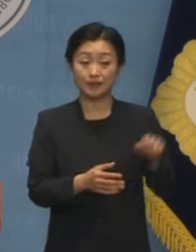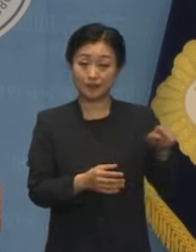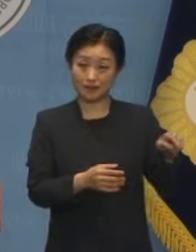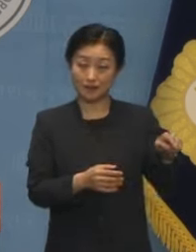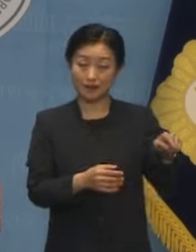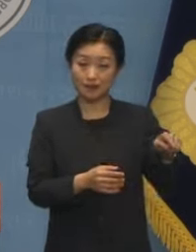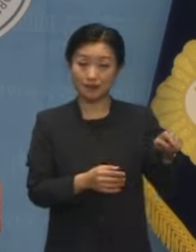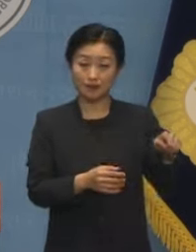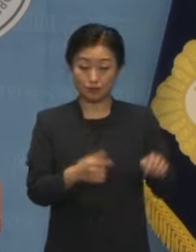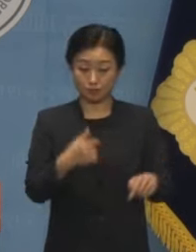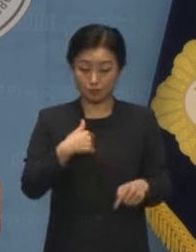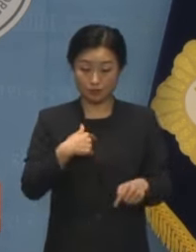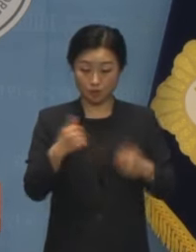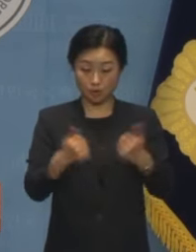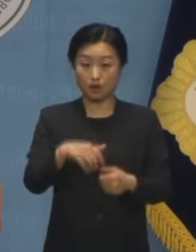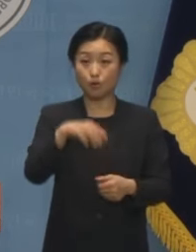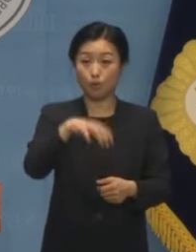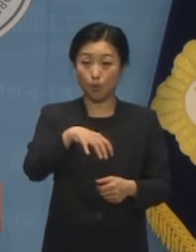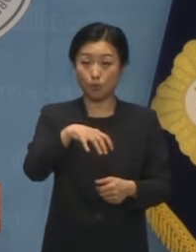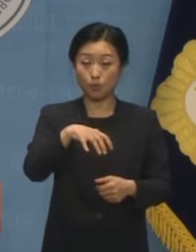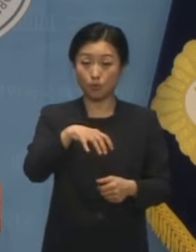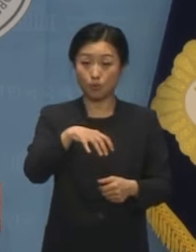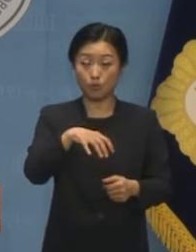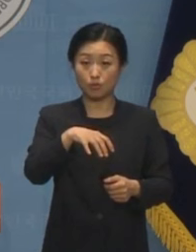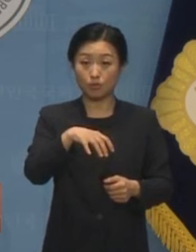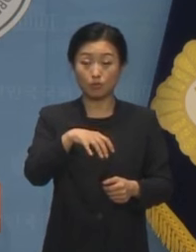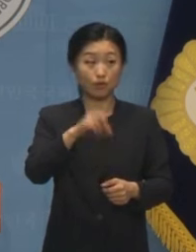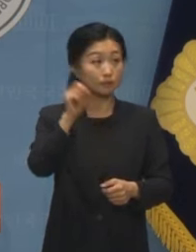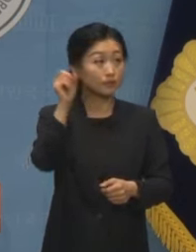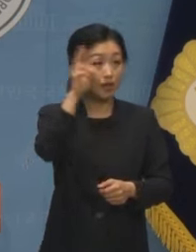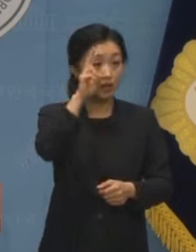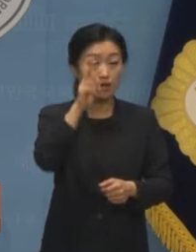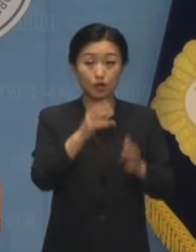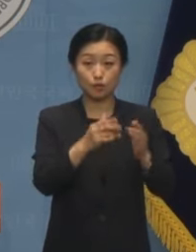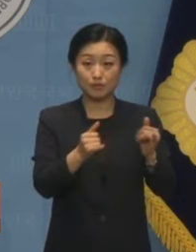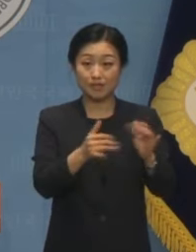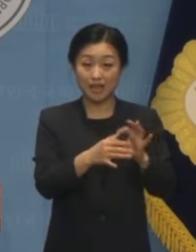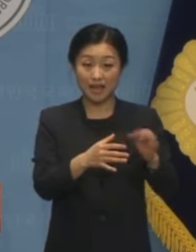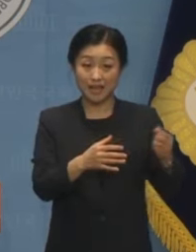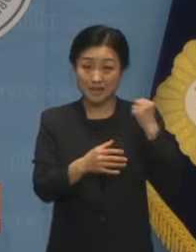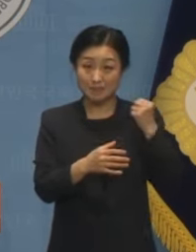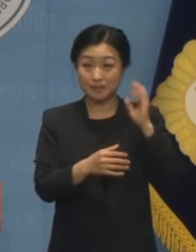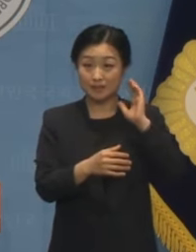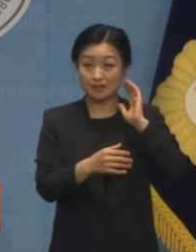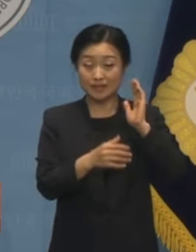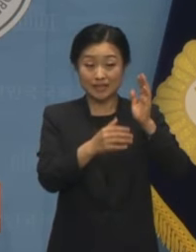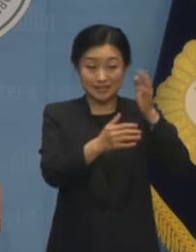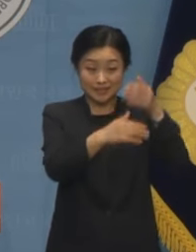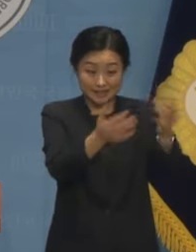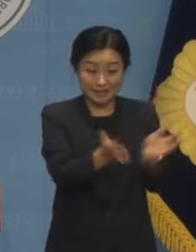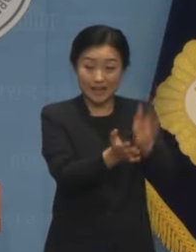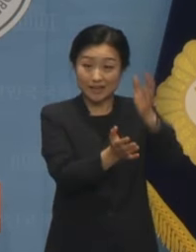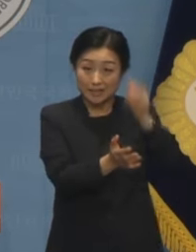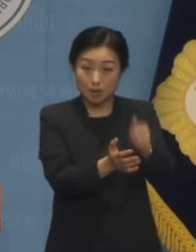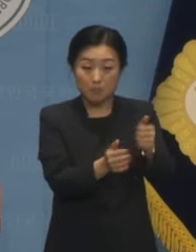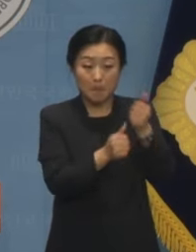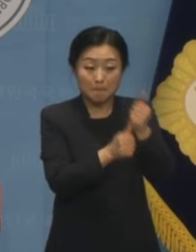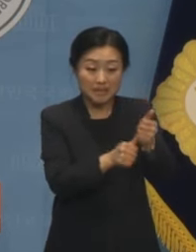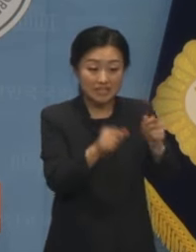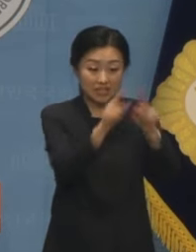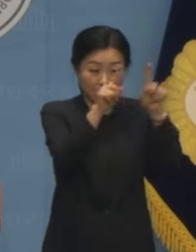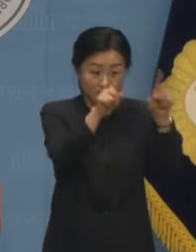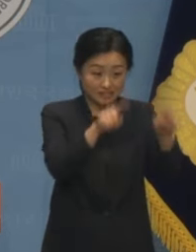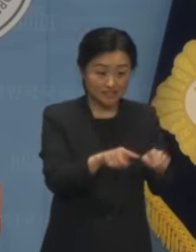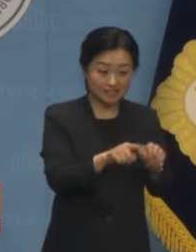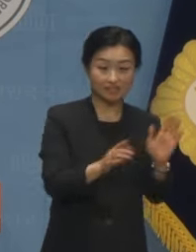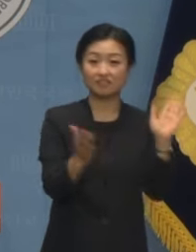최근 국민의힘은 그 공간에 국민의힘 대표실, 국민의힘 대표 비서실 명패를 붙였습니다.